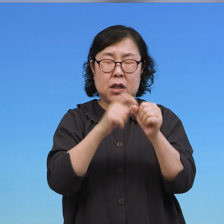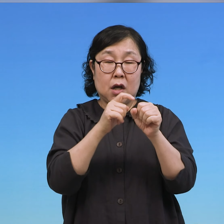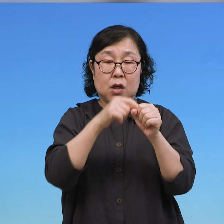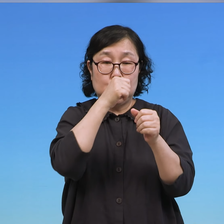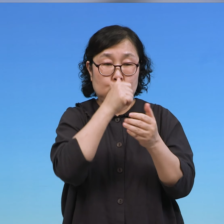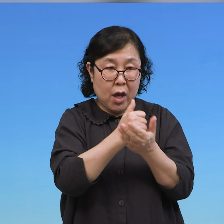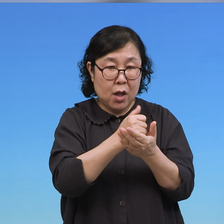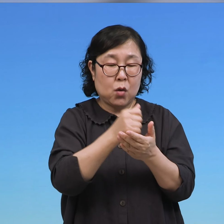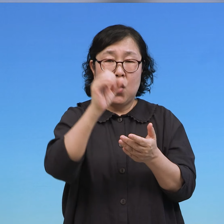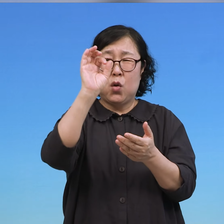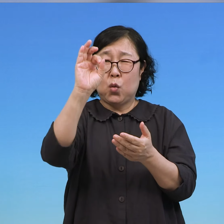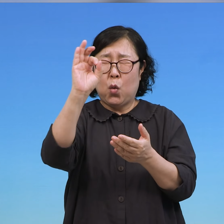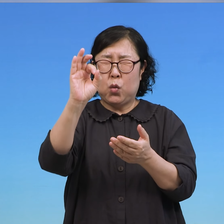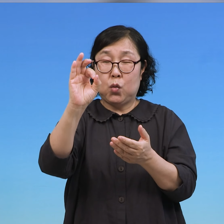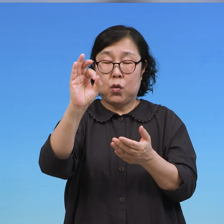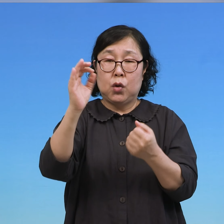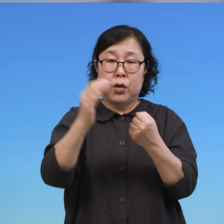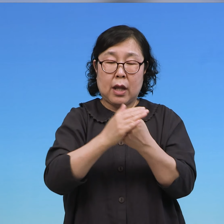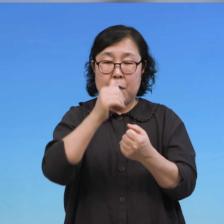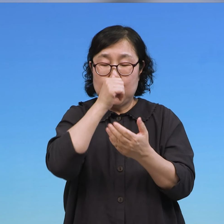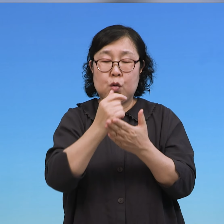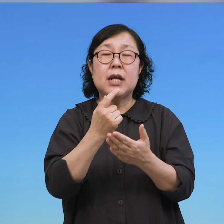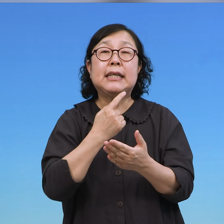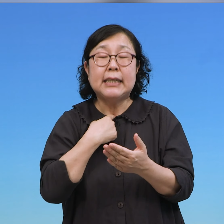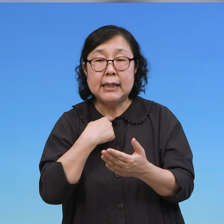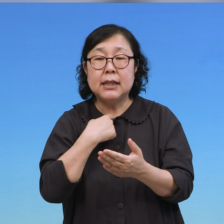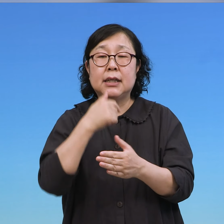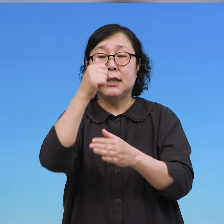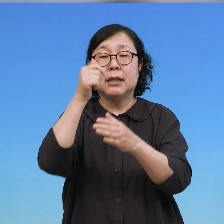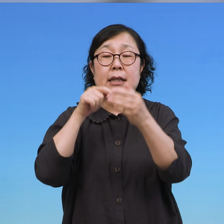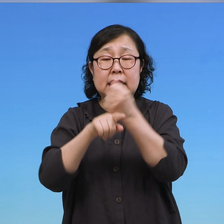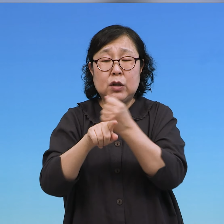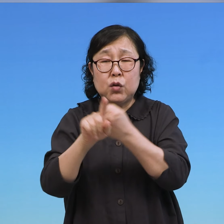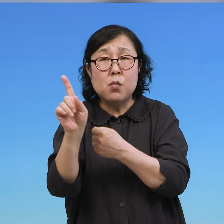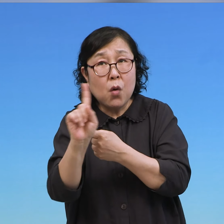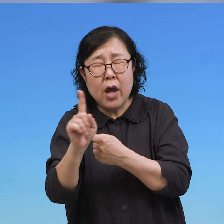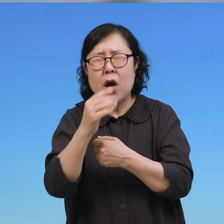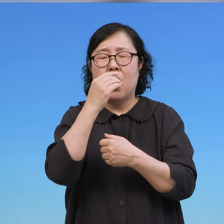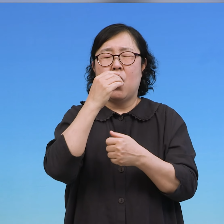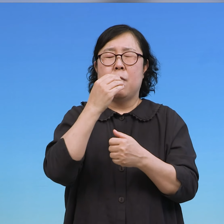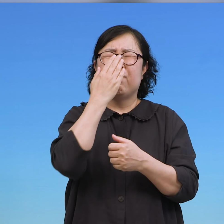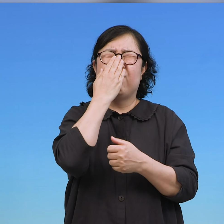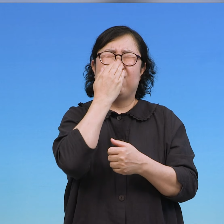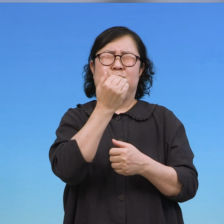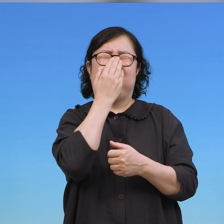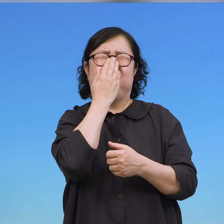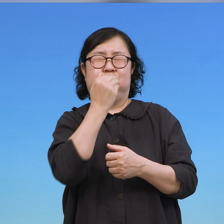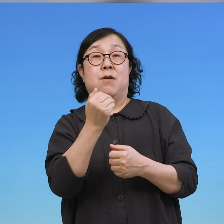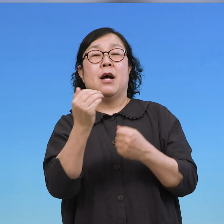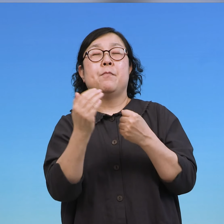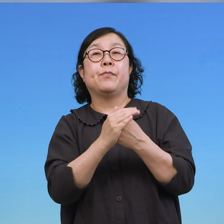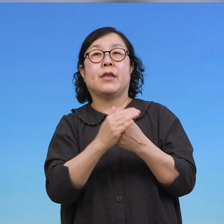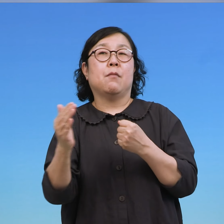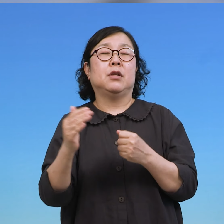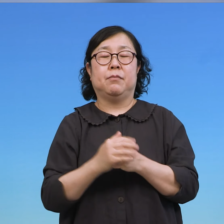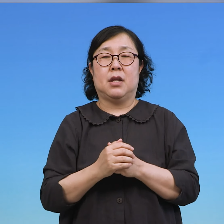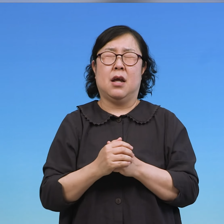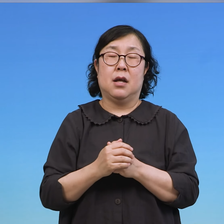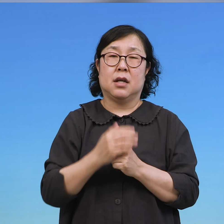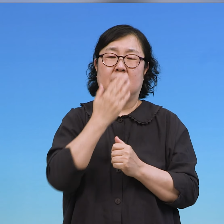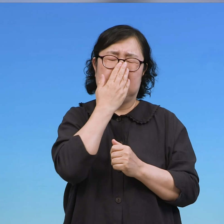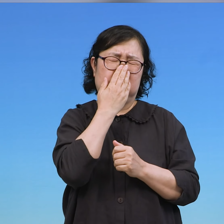죄를 짓거나, 난 그 이유를 알아요. 왜 그런 데 빠지기 쉬우냐? 그게 권태감 때문에 그래요. 자극은 더 큰